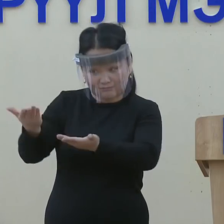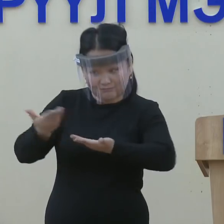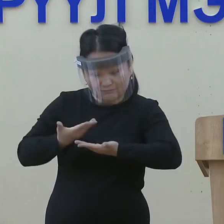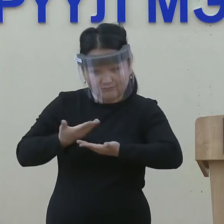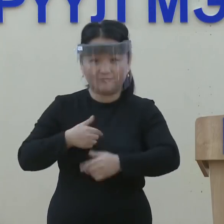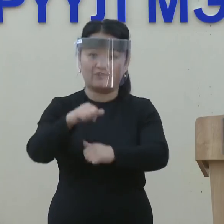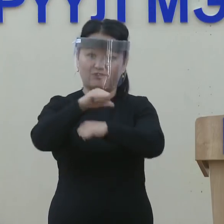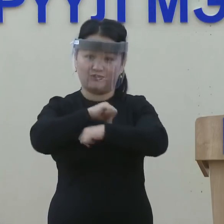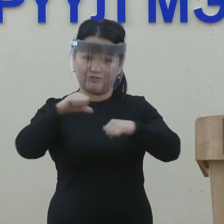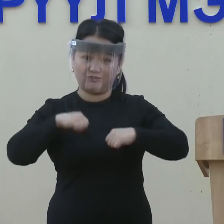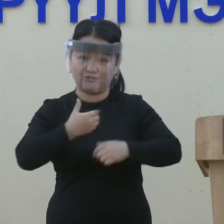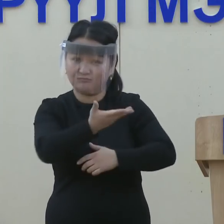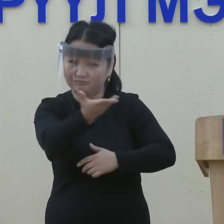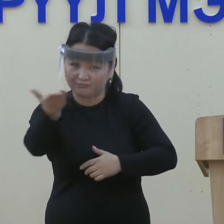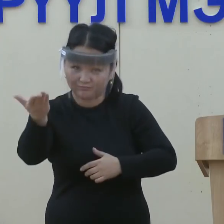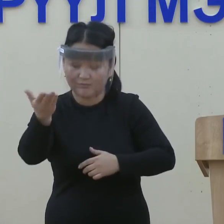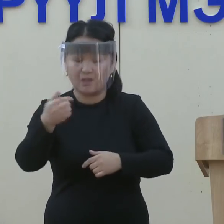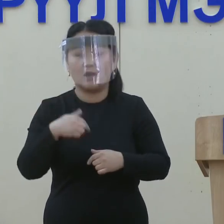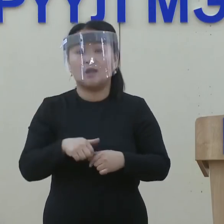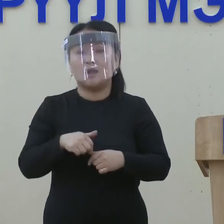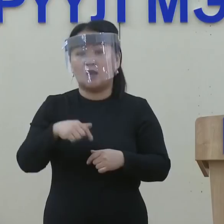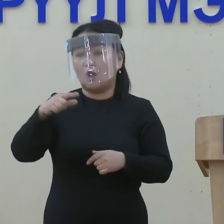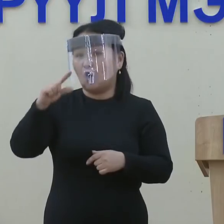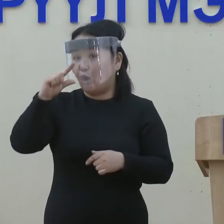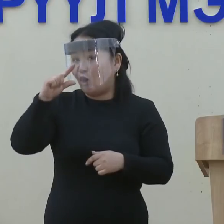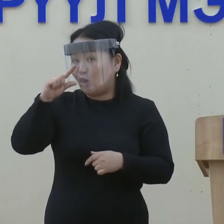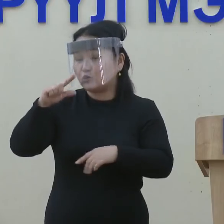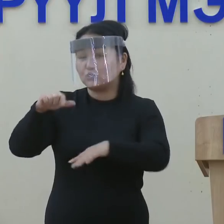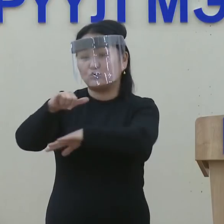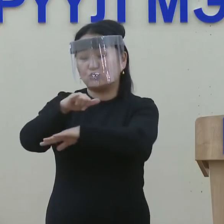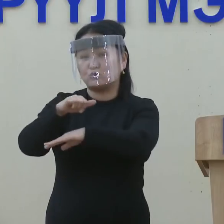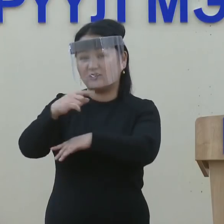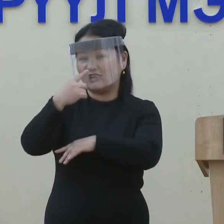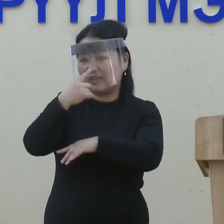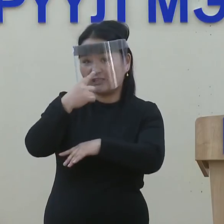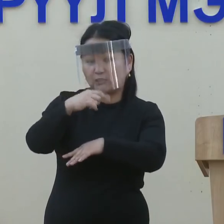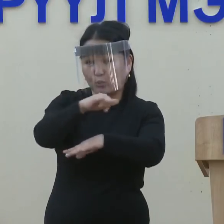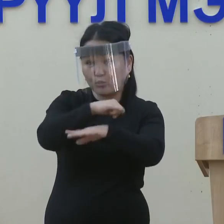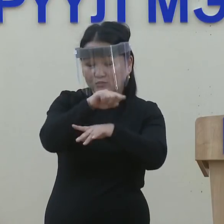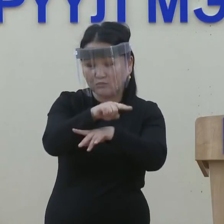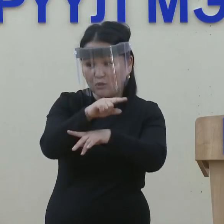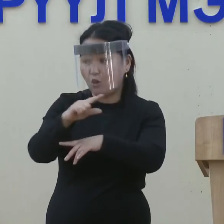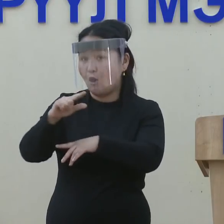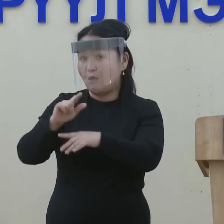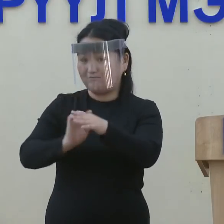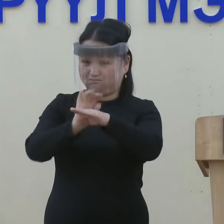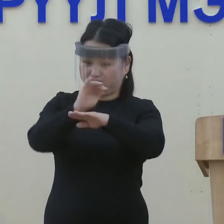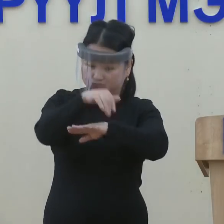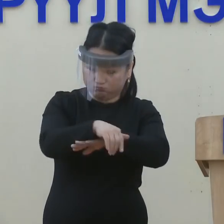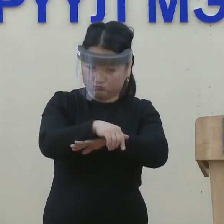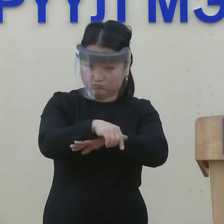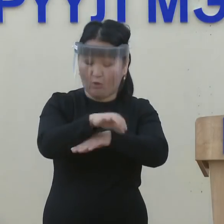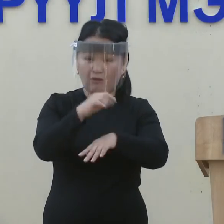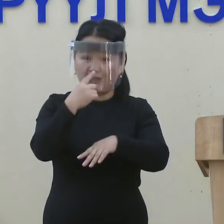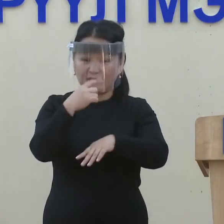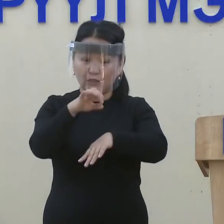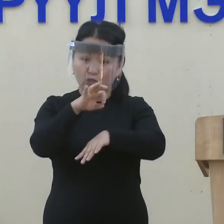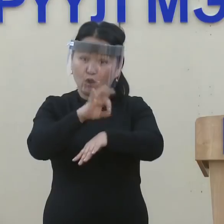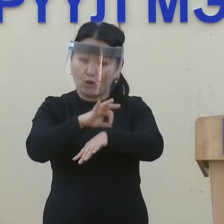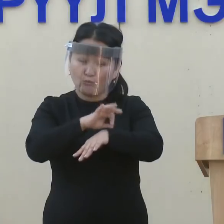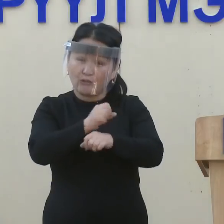одоо манай бид нар бас хөрш одоо урд хөрштэй өвчл их байхад даван туулаад энэ 4 сар гаруй хугацаанд